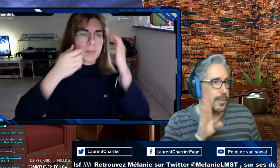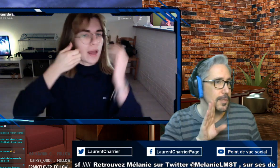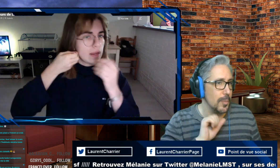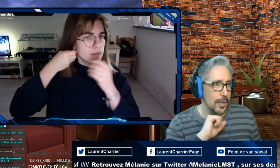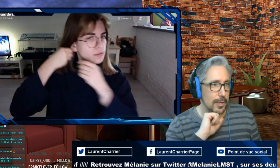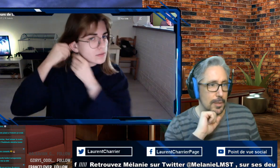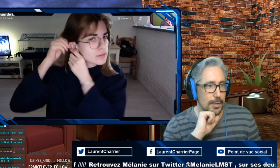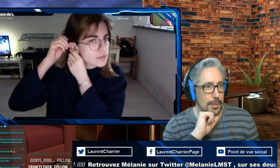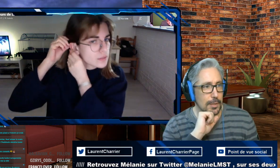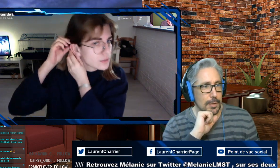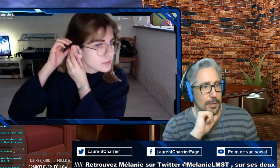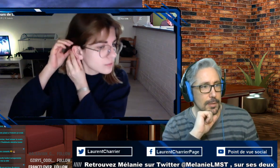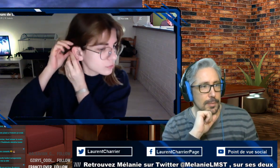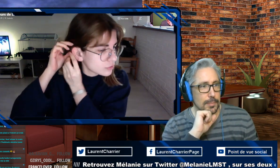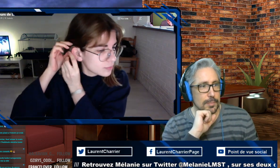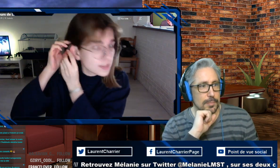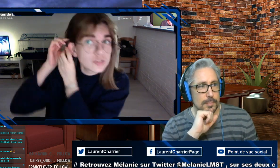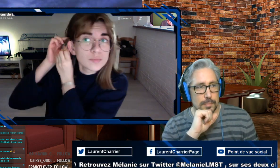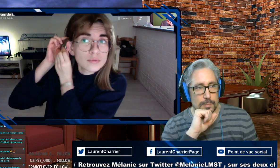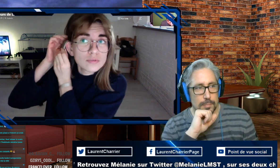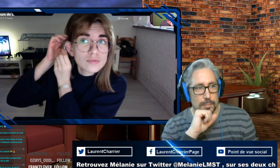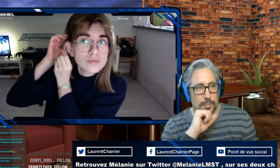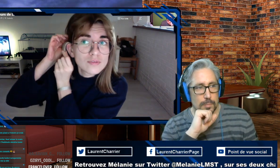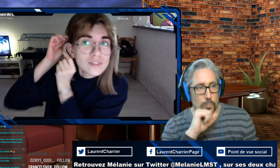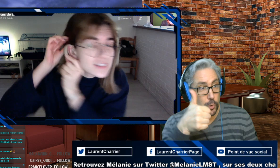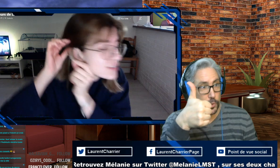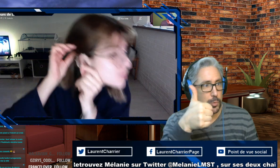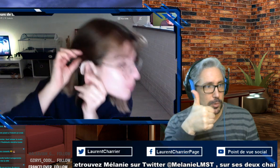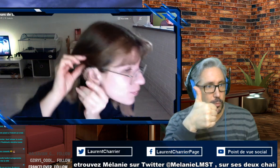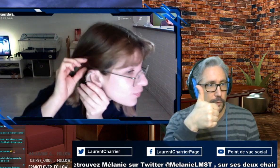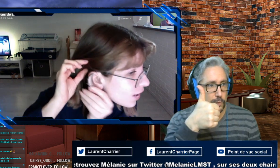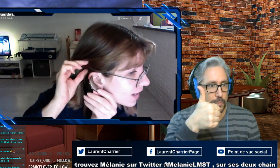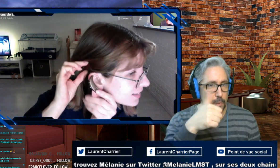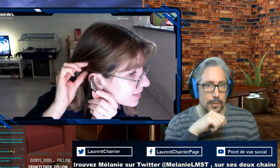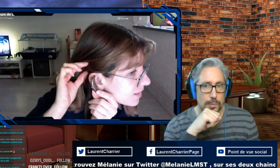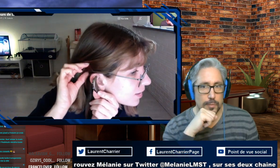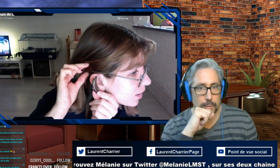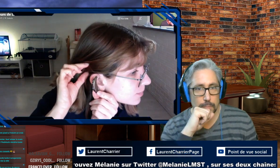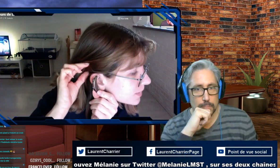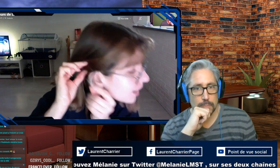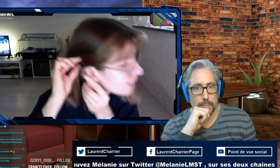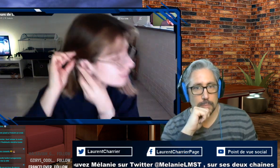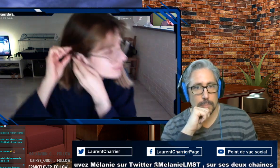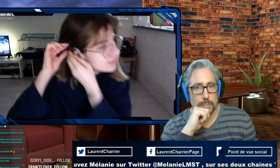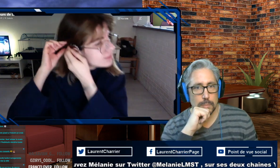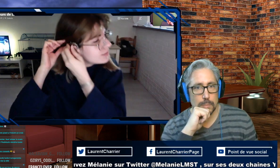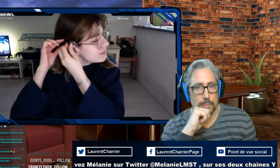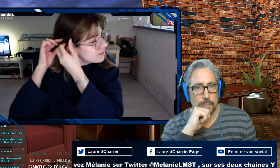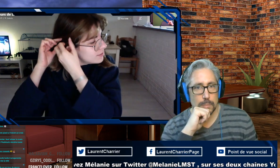les C'est ça. appareils, c'est. Je ne sais pas si je peux le. Si Oui, tout c'est le monde bon. peut Oui, ça se voir, voit. Ouais, ça se voit. comme ça.